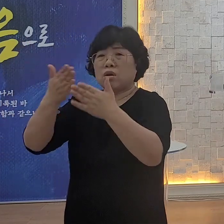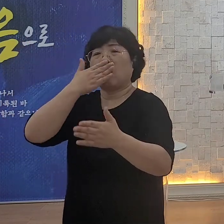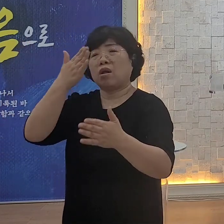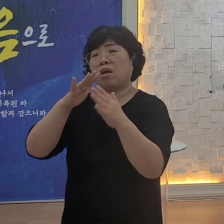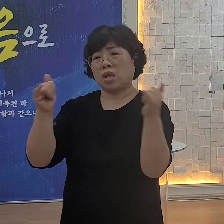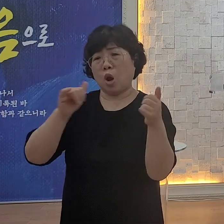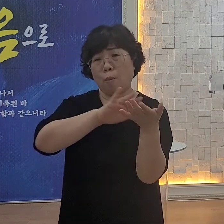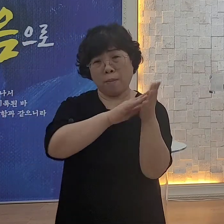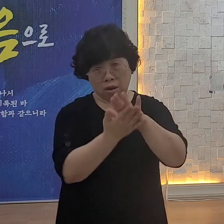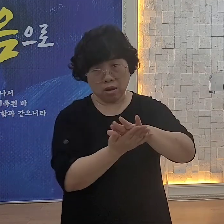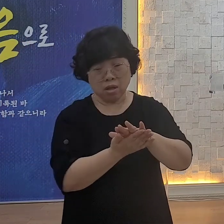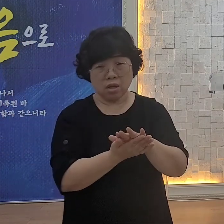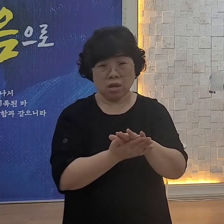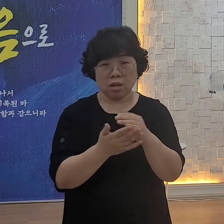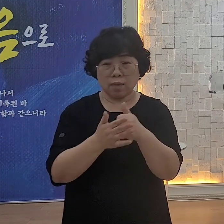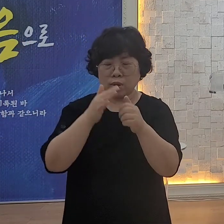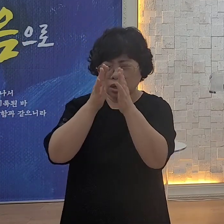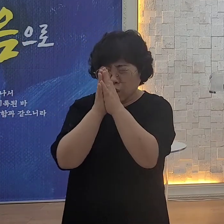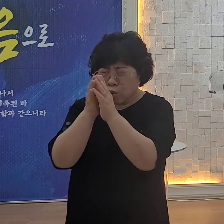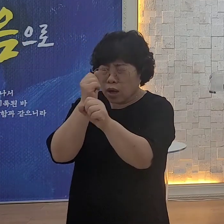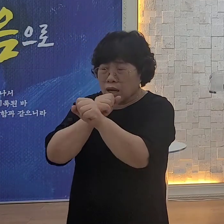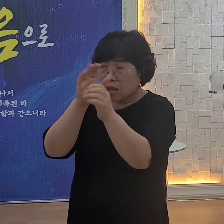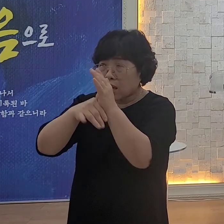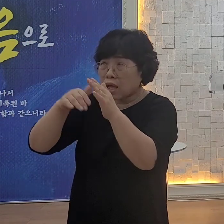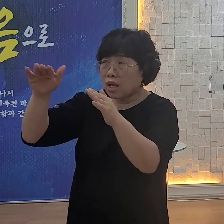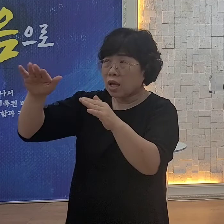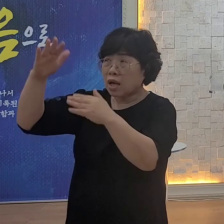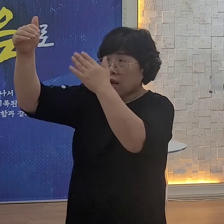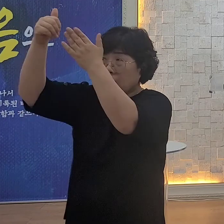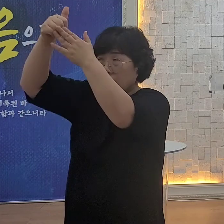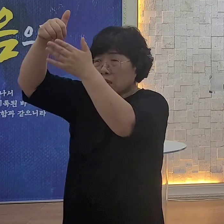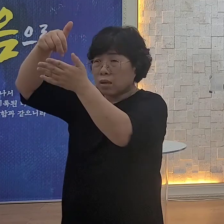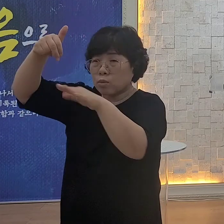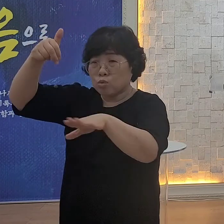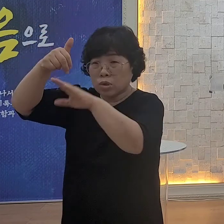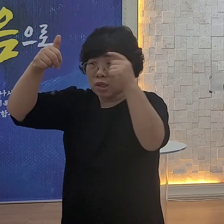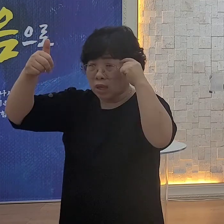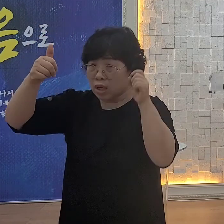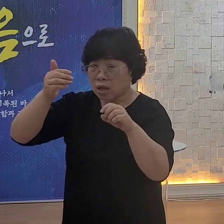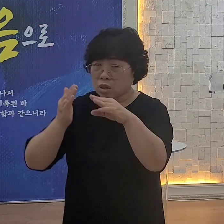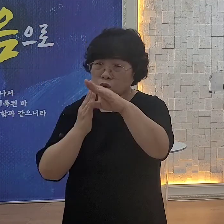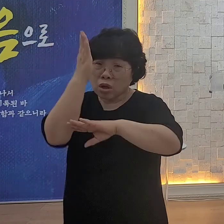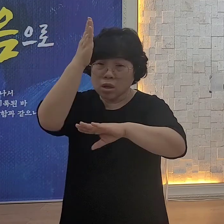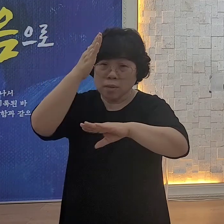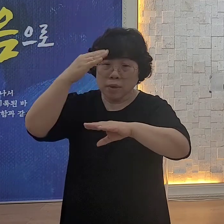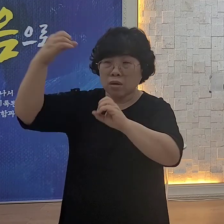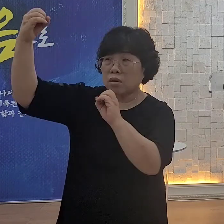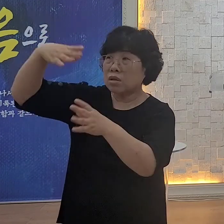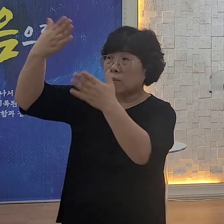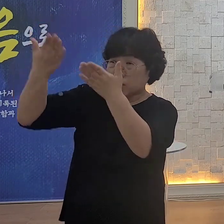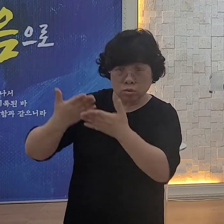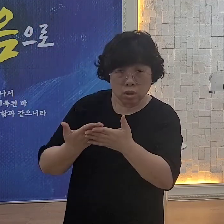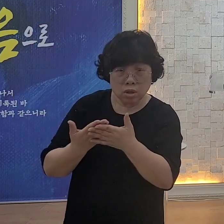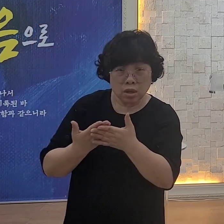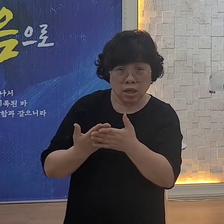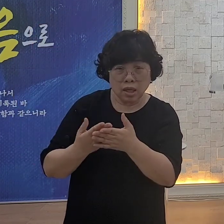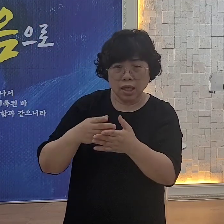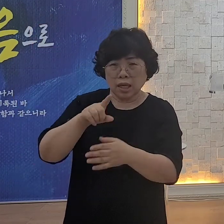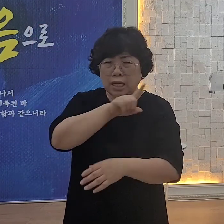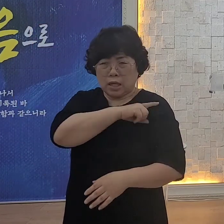때에 하나님은 우리의 생각을 뛰어넘는 모든 것을 주시는 하나님이시고, 우리가 기도할 때에 가장 좋은 것을